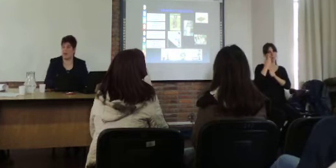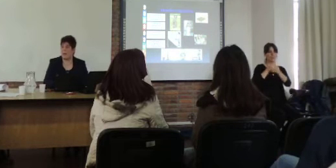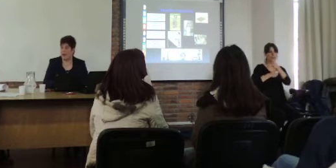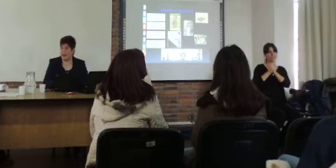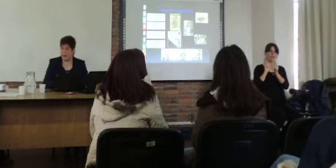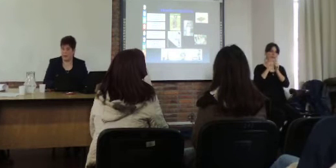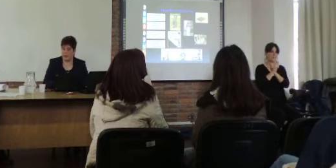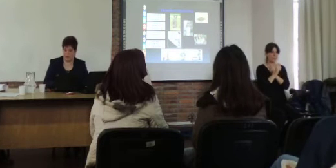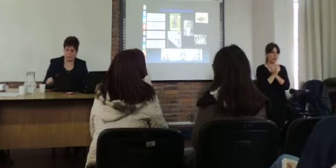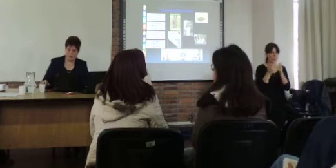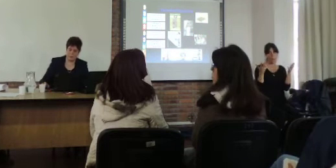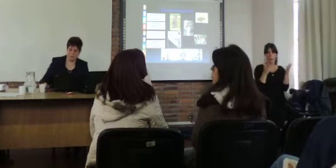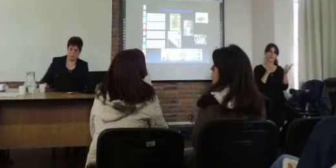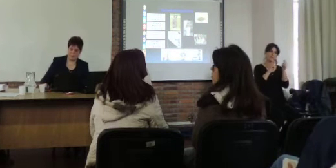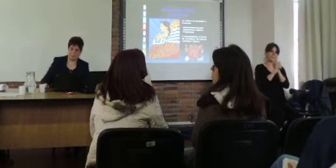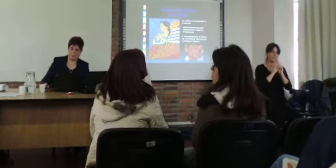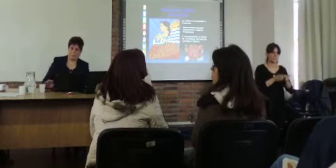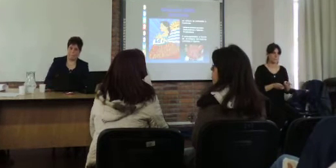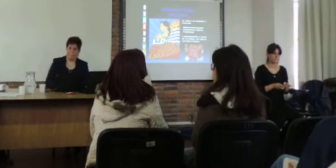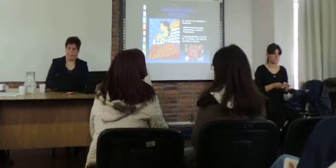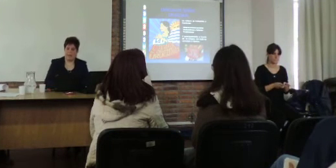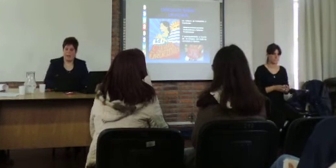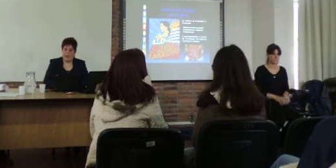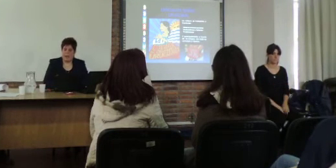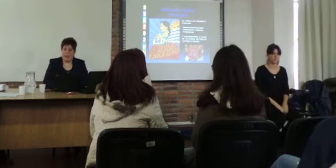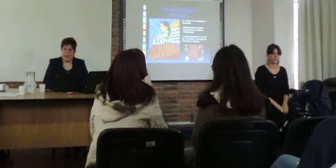a cómo se habla en el día de hoy.